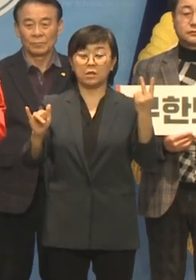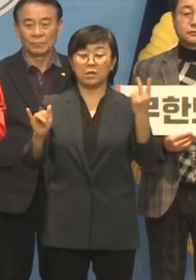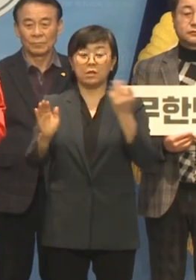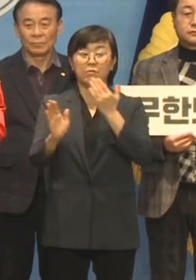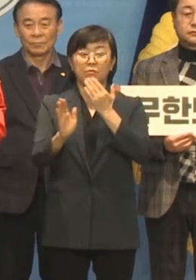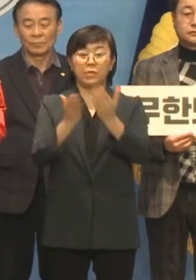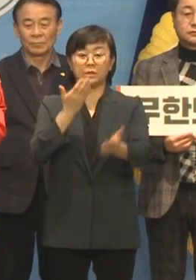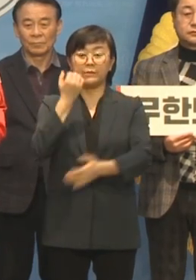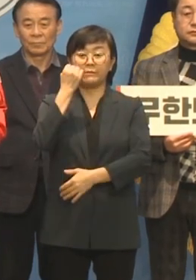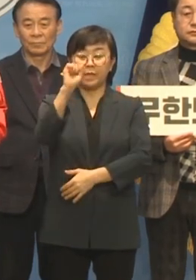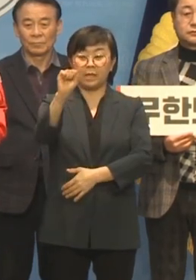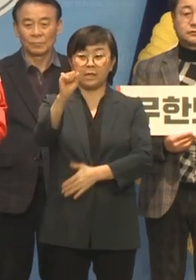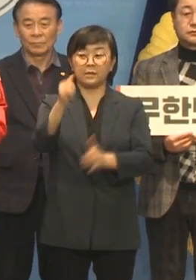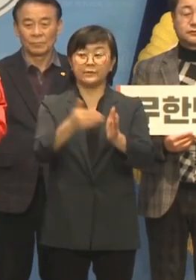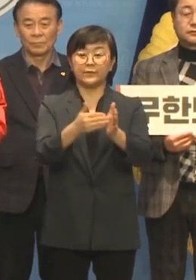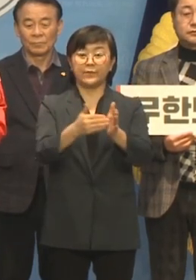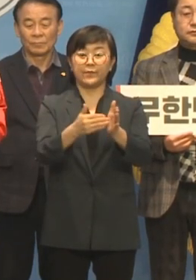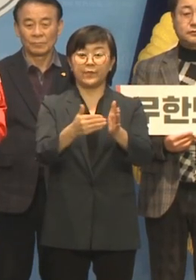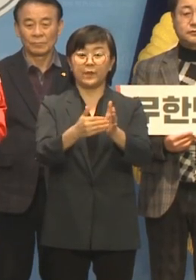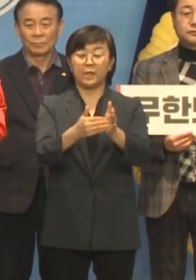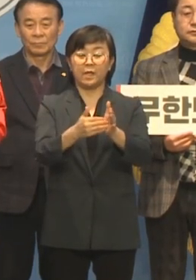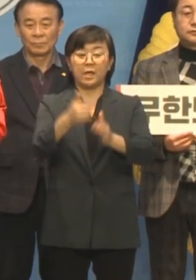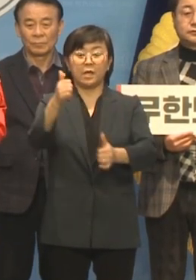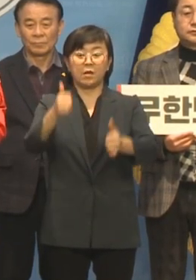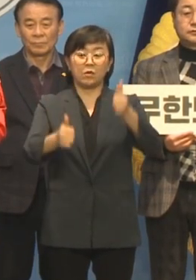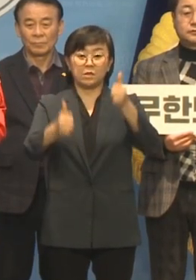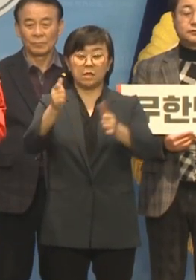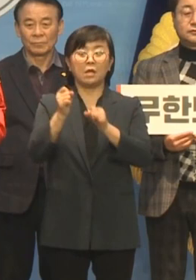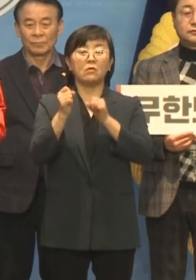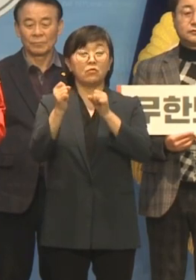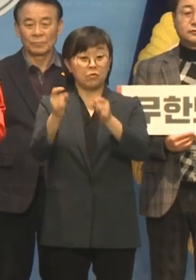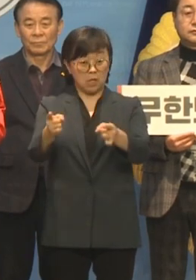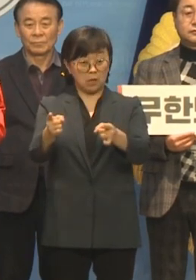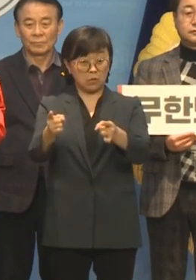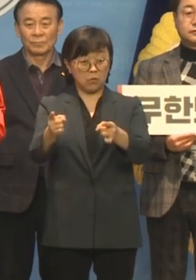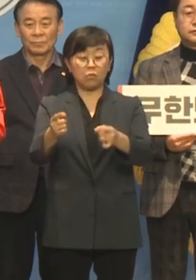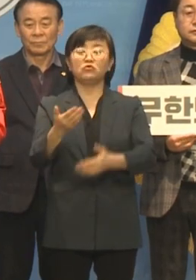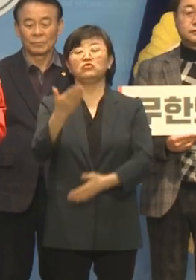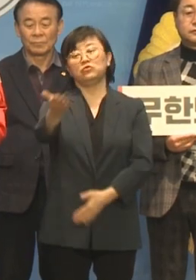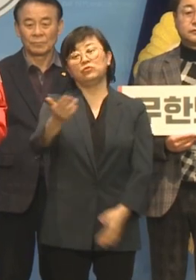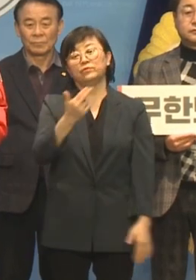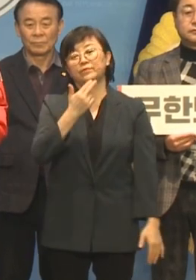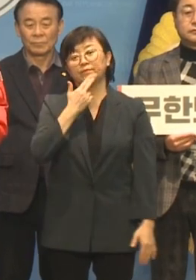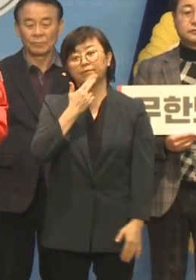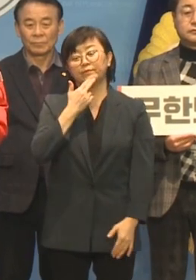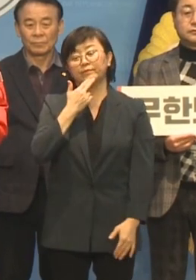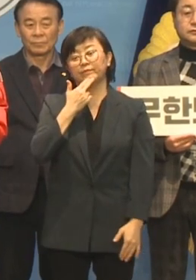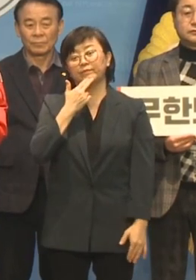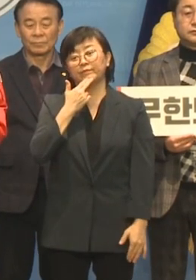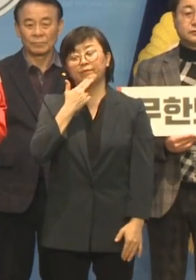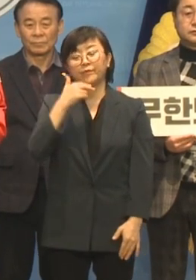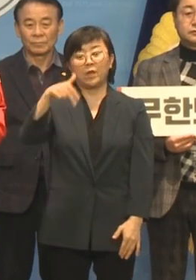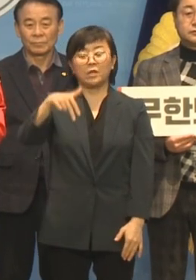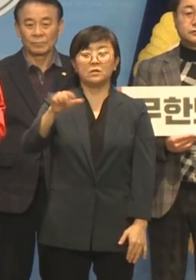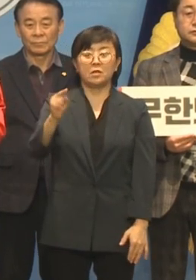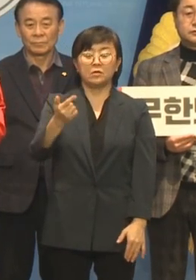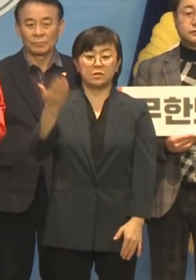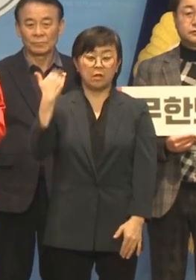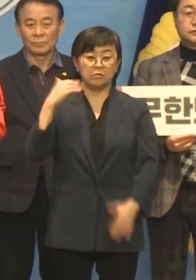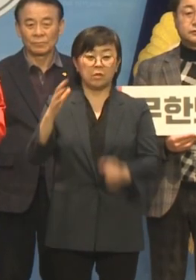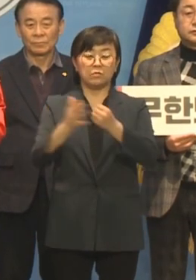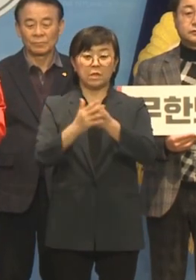부적격 판정을 내려서 경쟁의 기회조차 빼앗아 버렸습니다. 전병헌 전 의원이